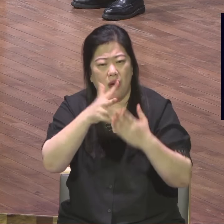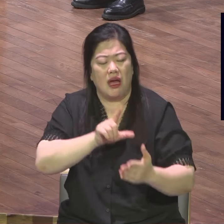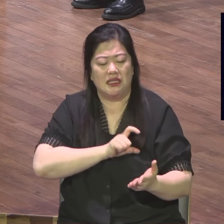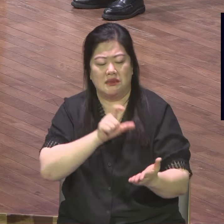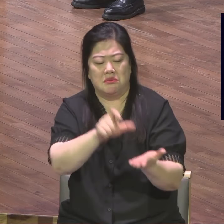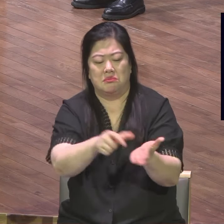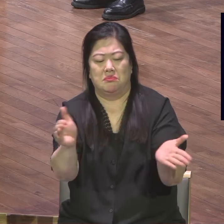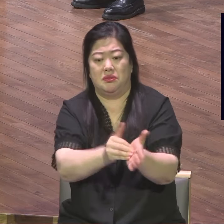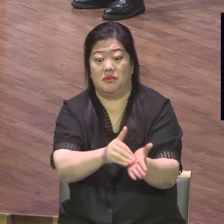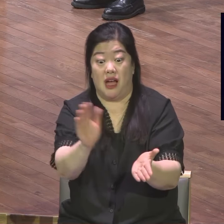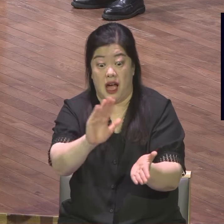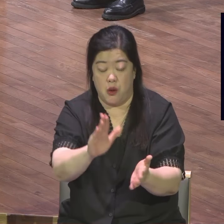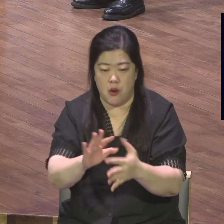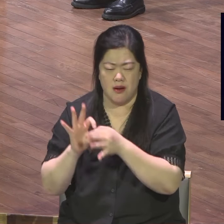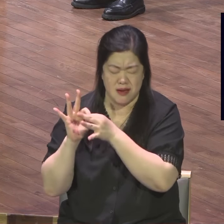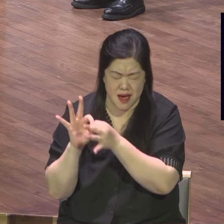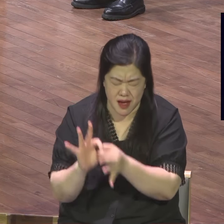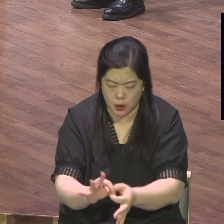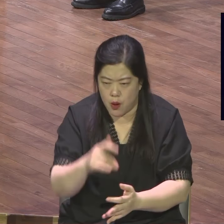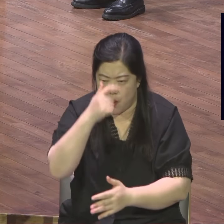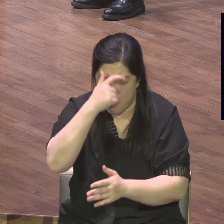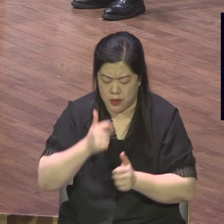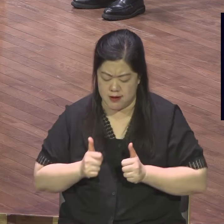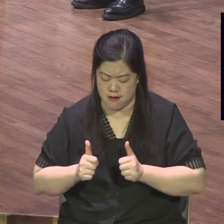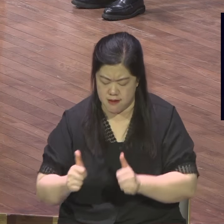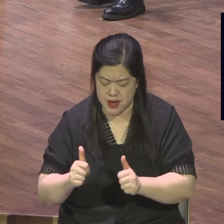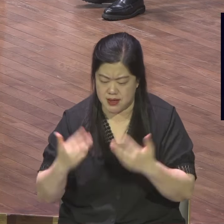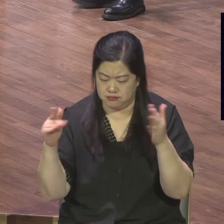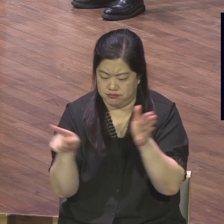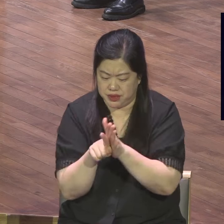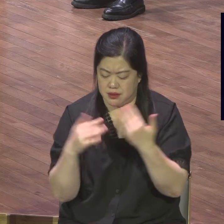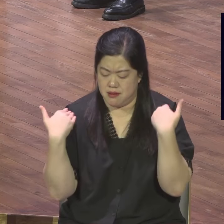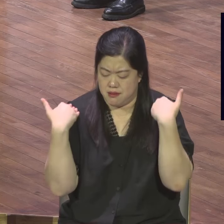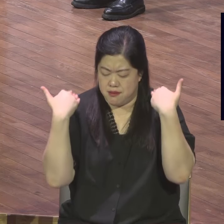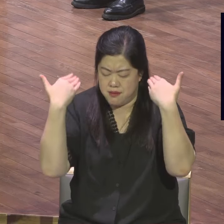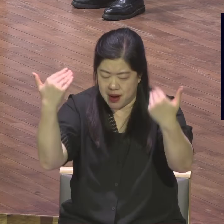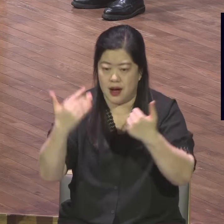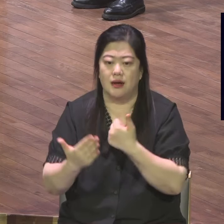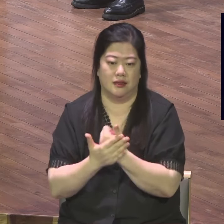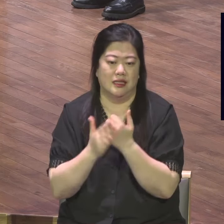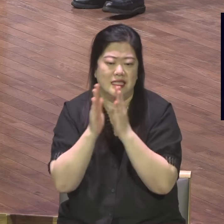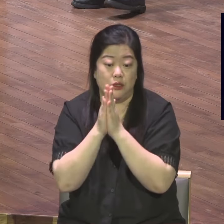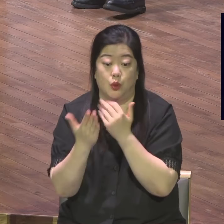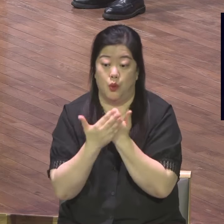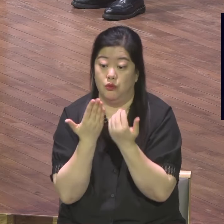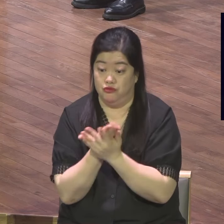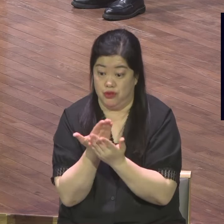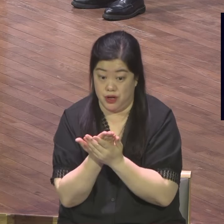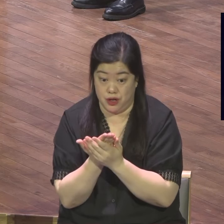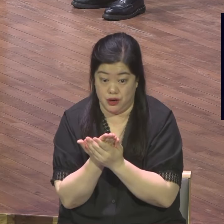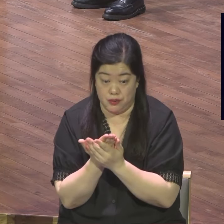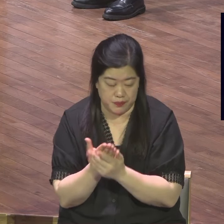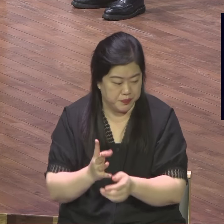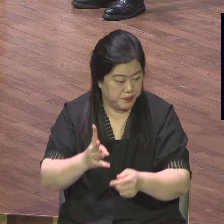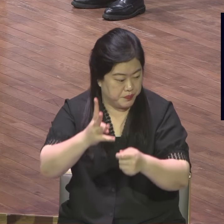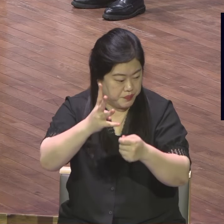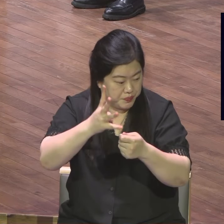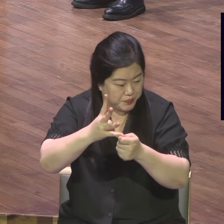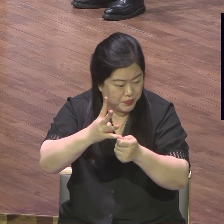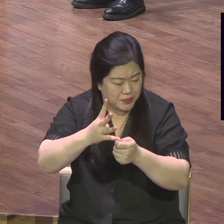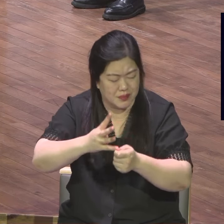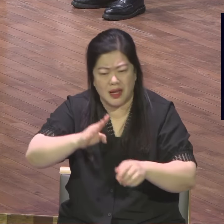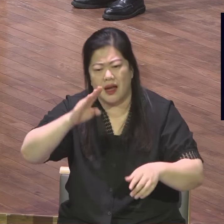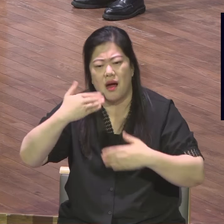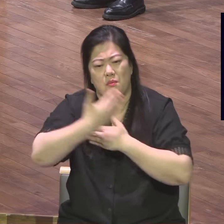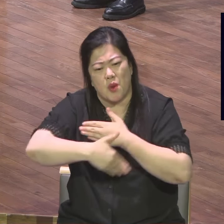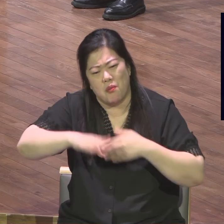또 교회화되어지고 제자화되게 하여 주시옵소서. 그리고 원치 않는 질병 속에 힘들어하신 분들이 있습니다. 그